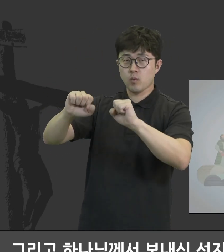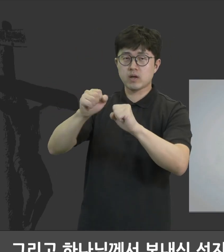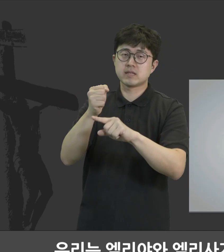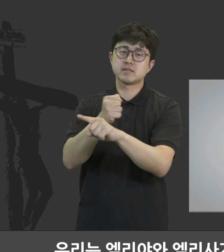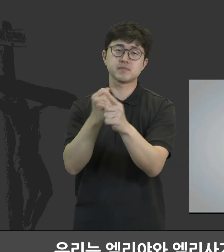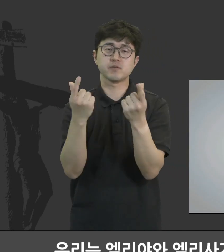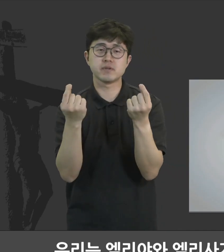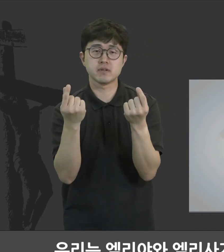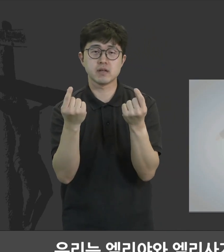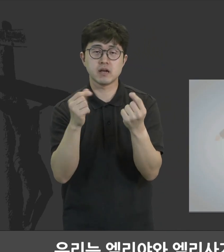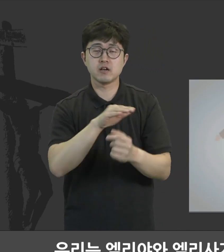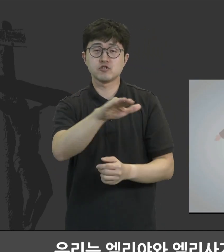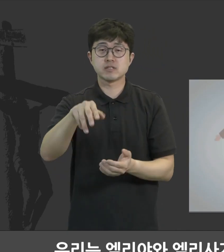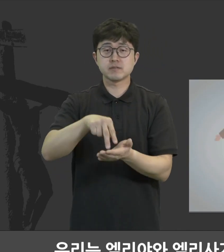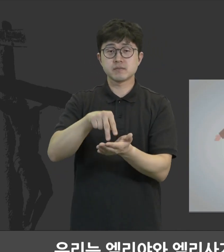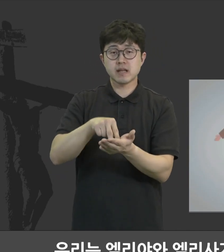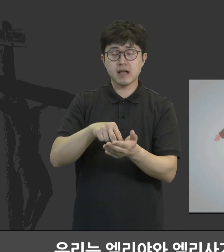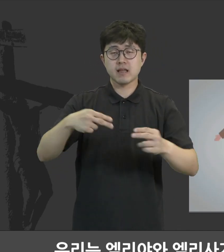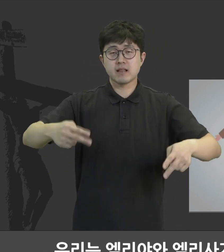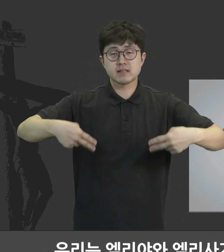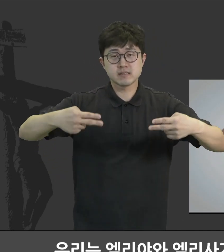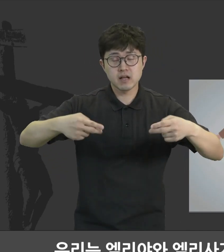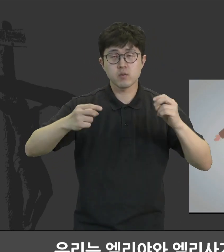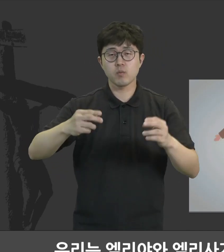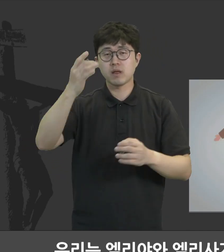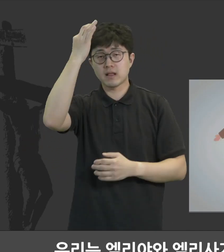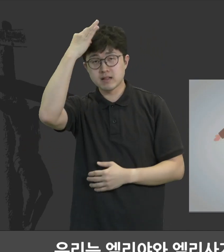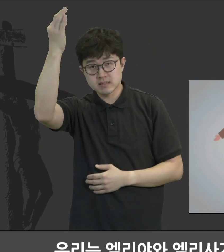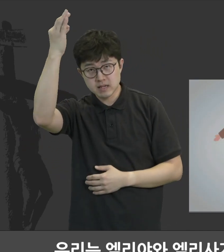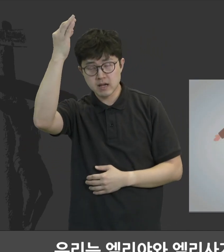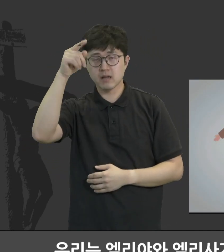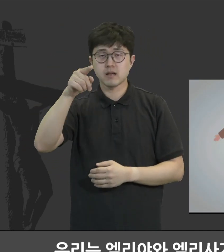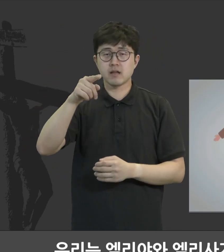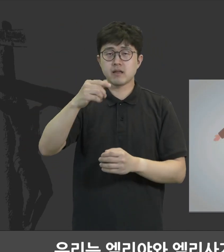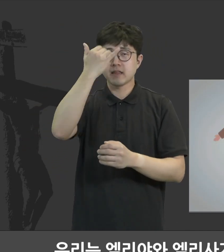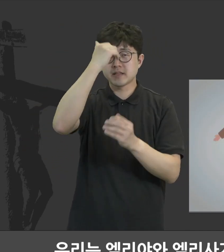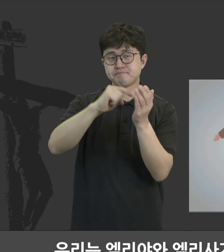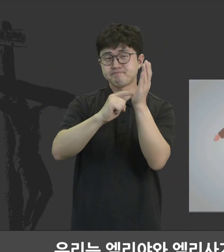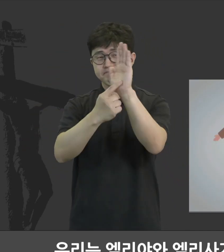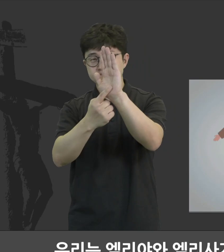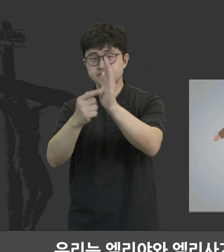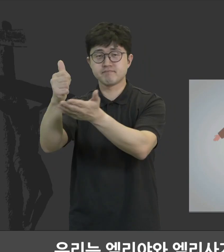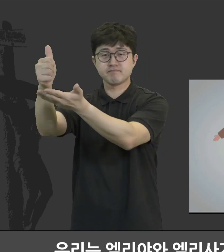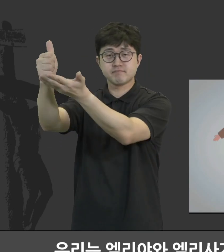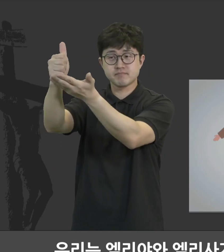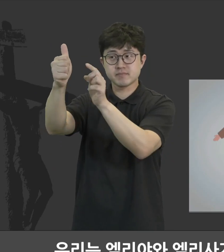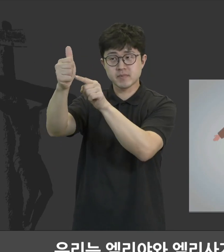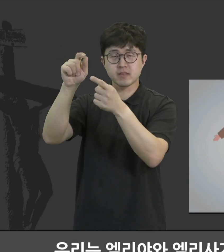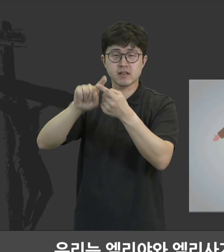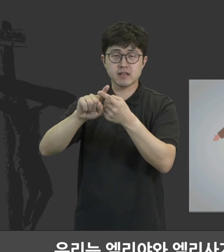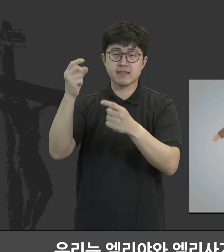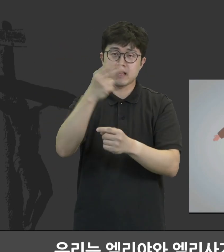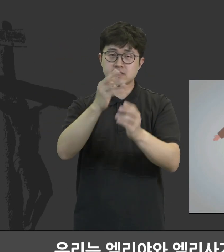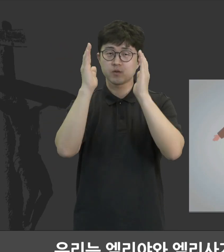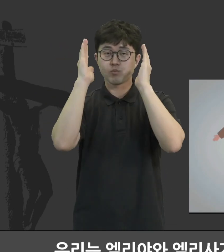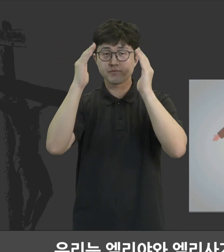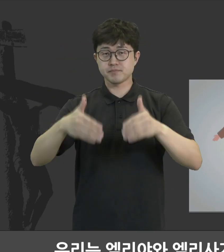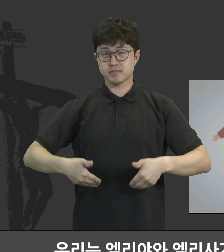보여주죠. 우리는 엘리야와 엘리사가 예표하며 가리키는 한 분을 곧 다시 살펴볼